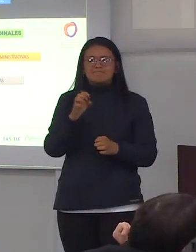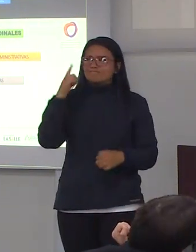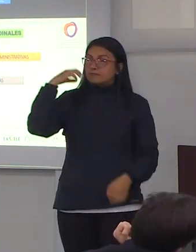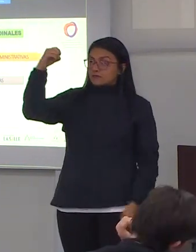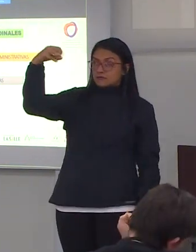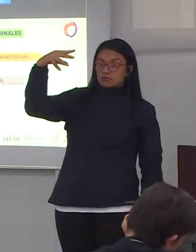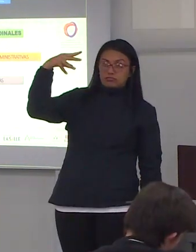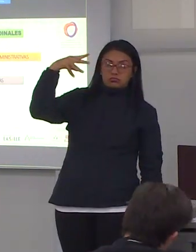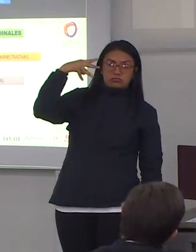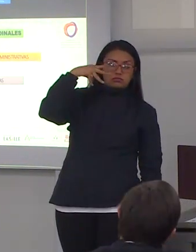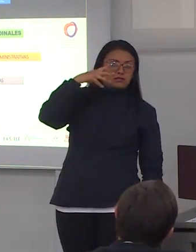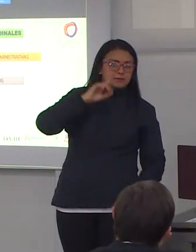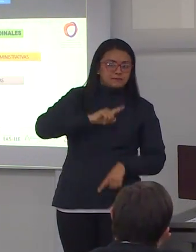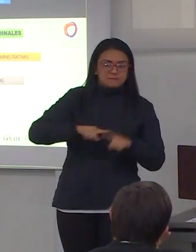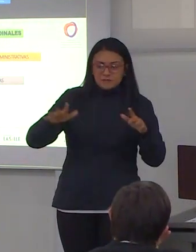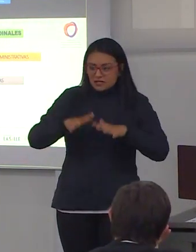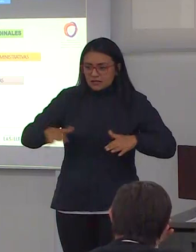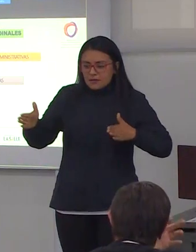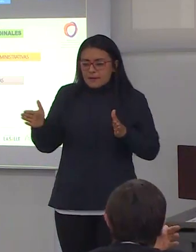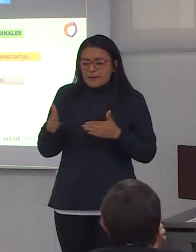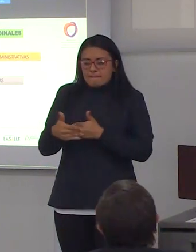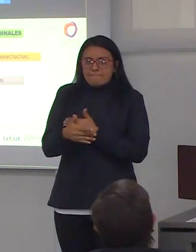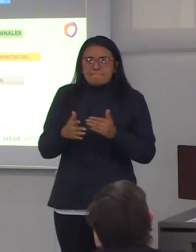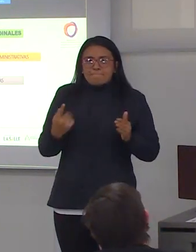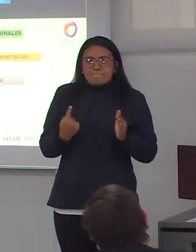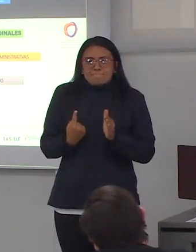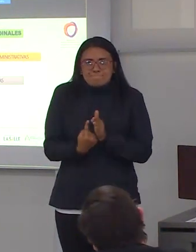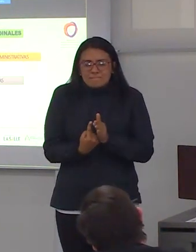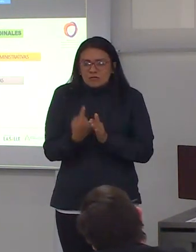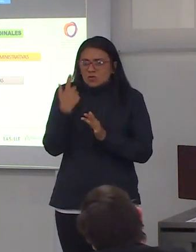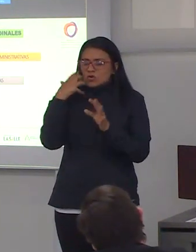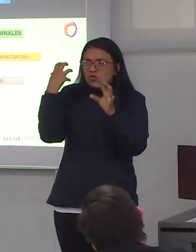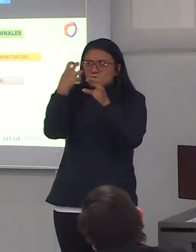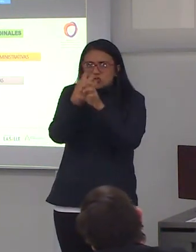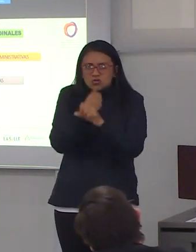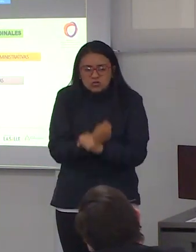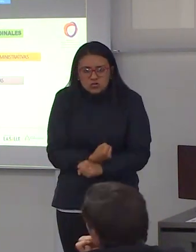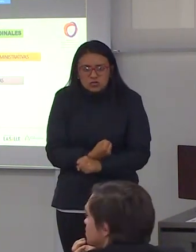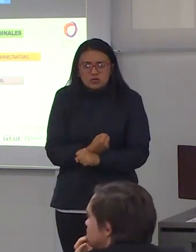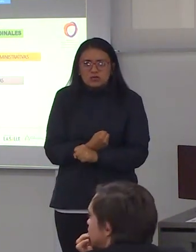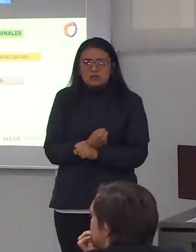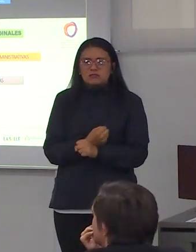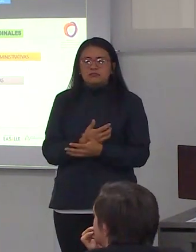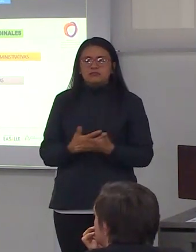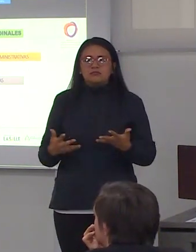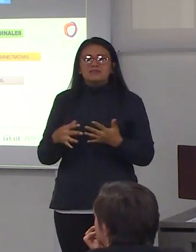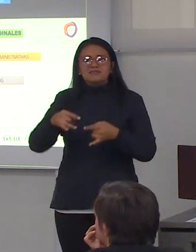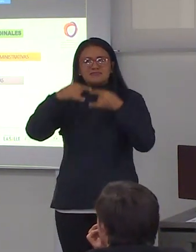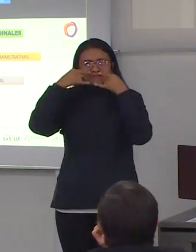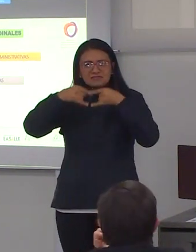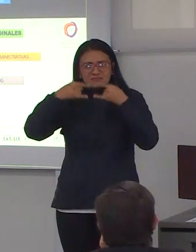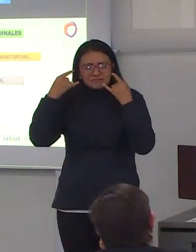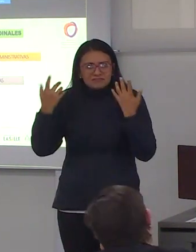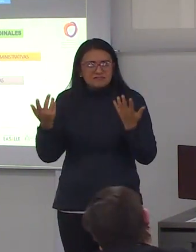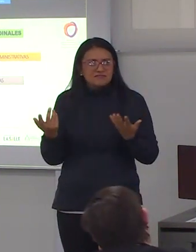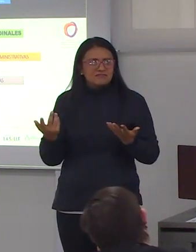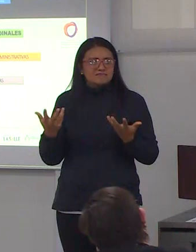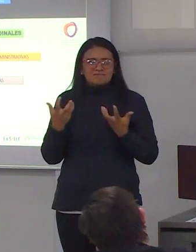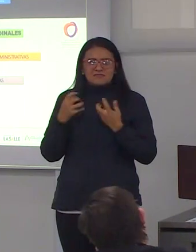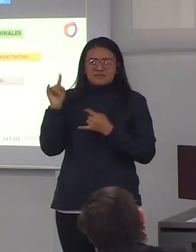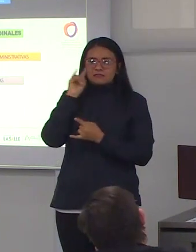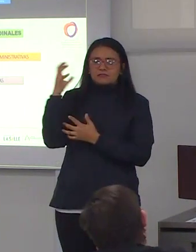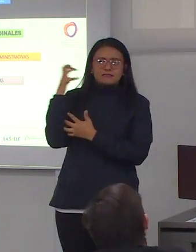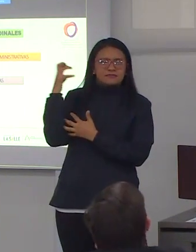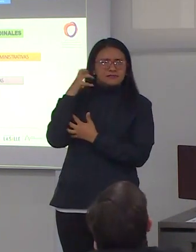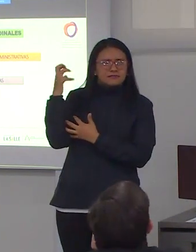iluminación excesiva los espacios cerrados muy oscuros y demás los olores ¿cierto? el